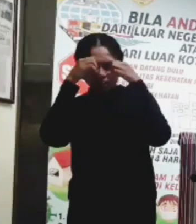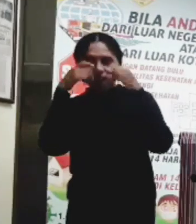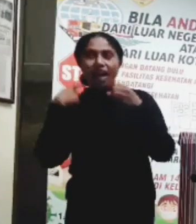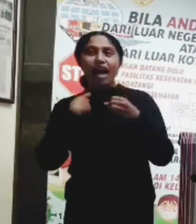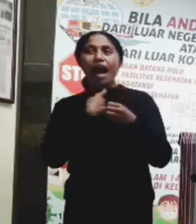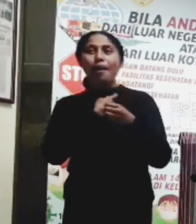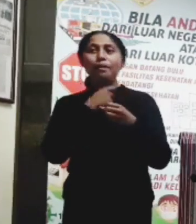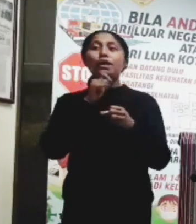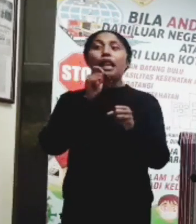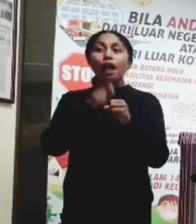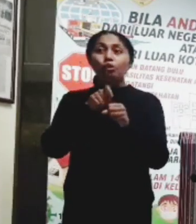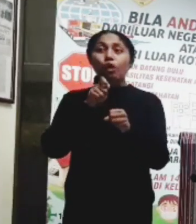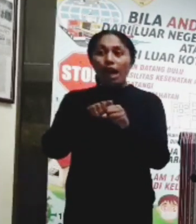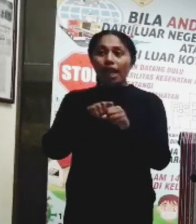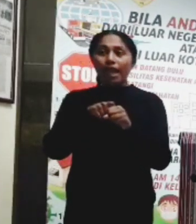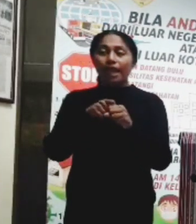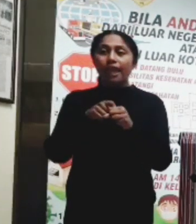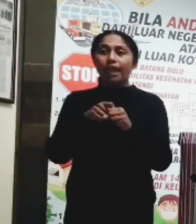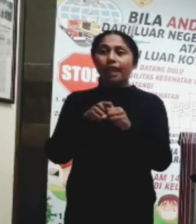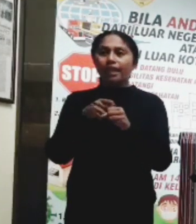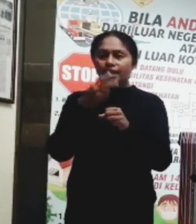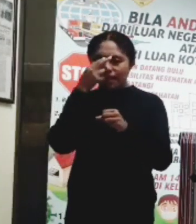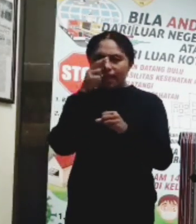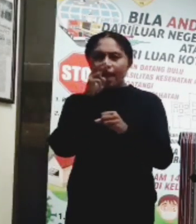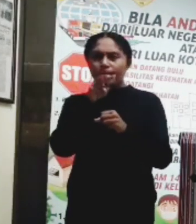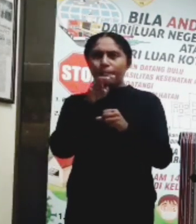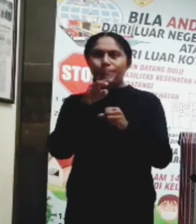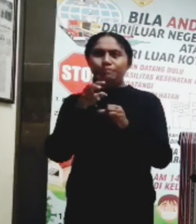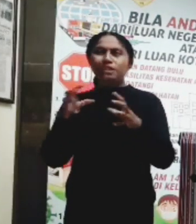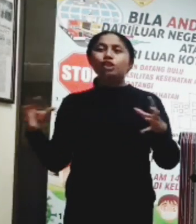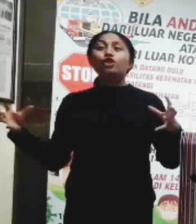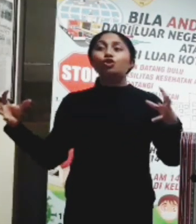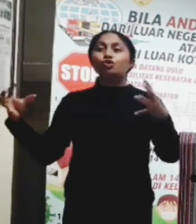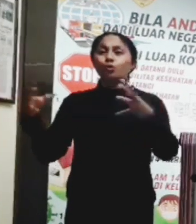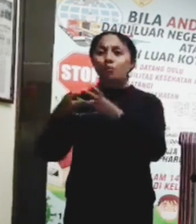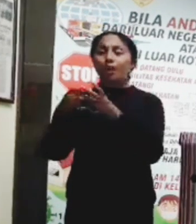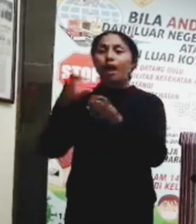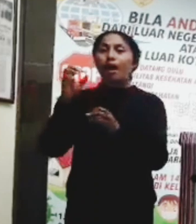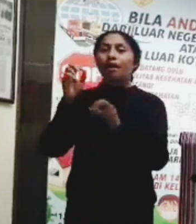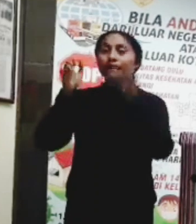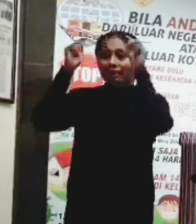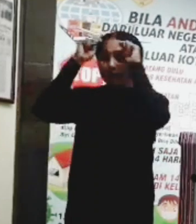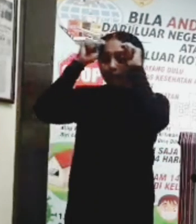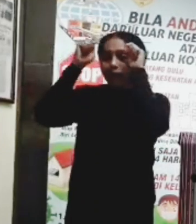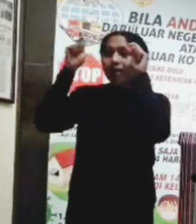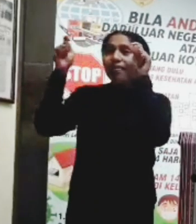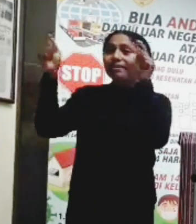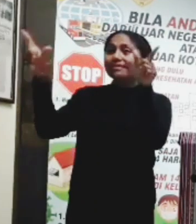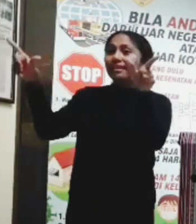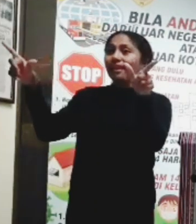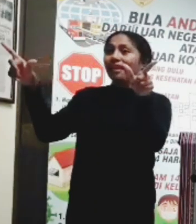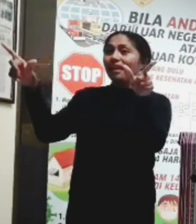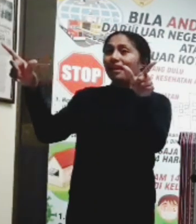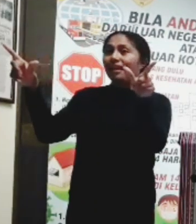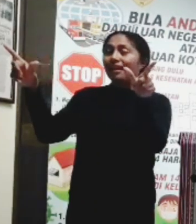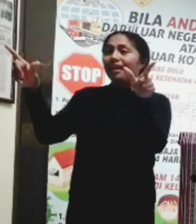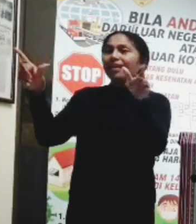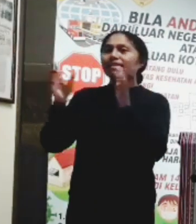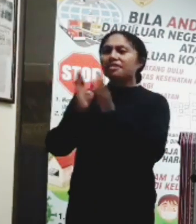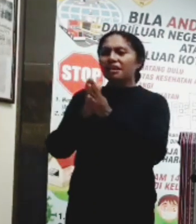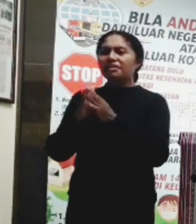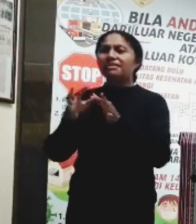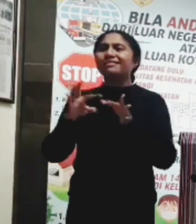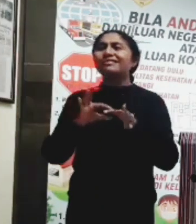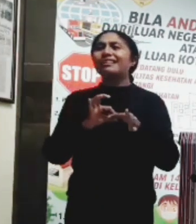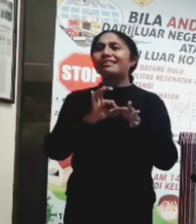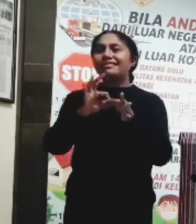kami lakukan terhadap sejumlah orang timor-leste dengan kerjasama